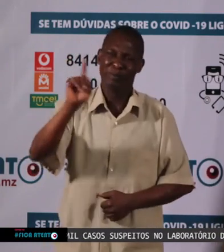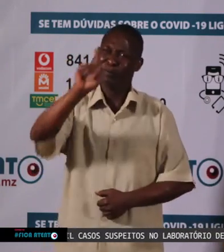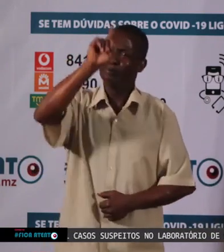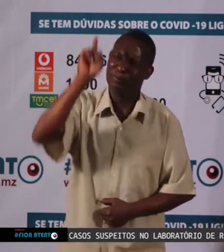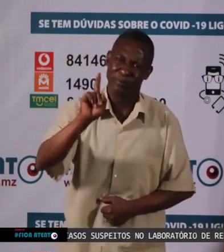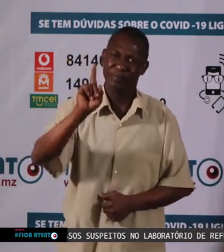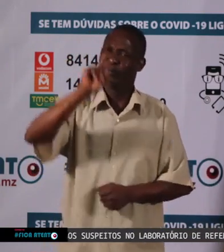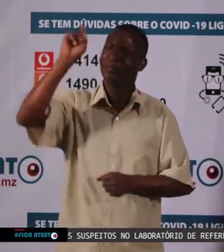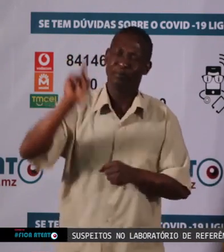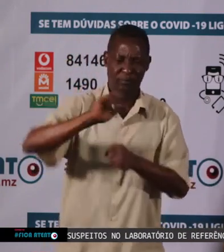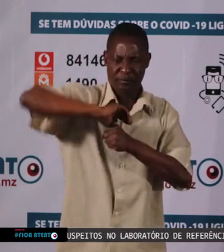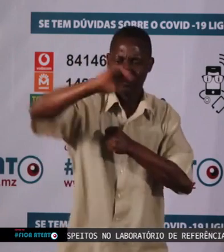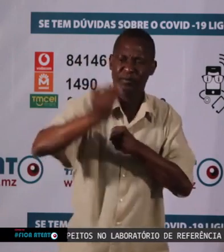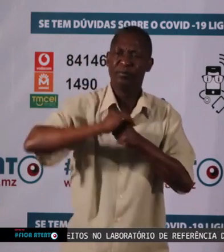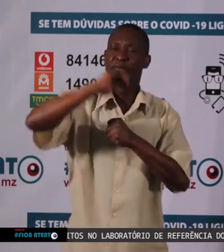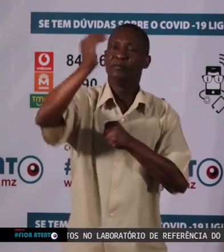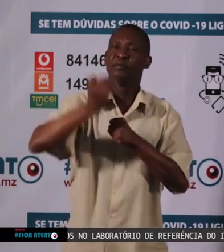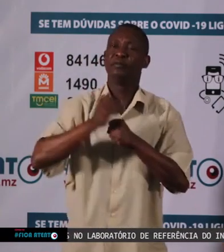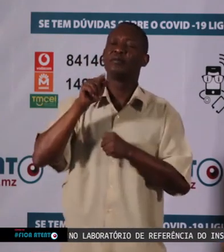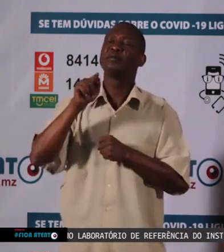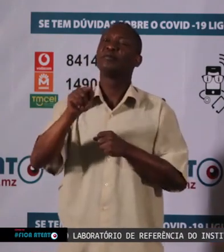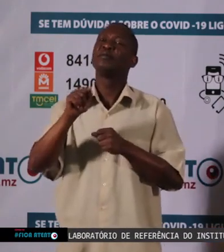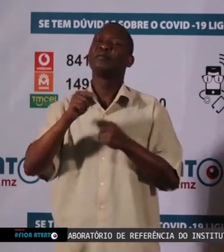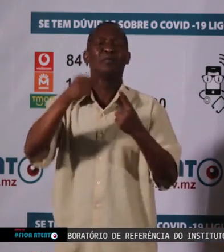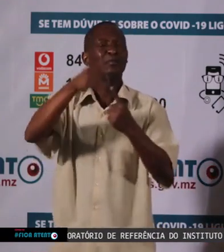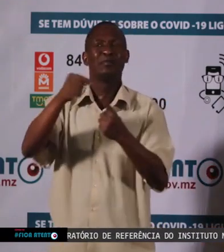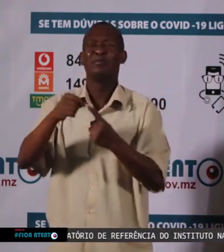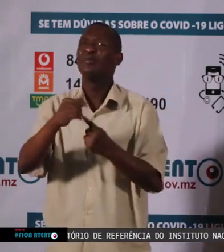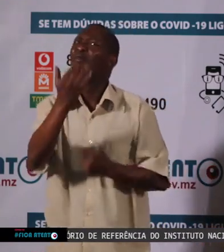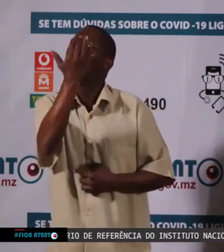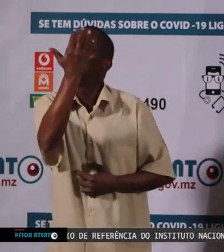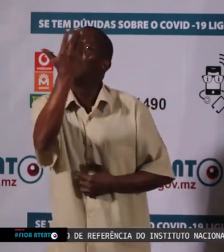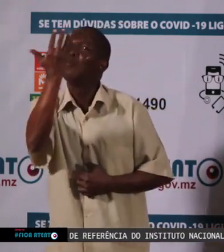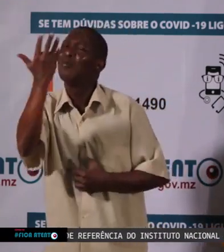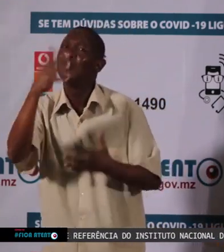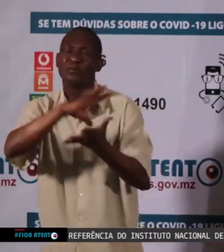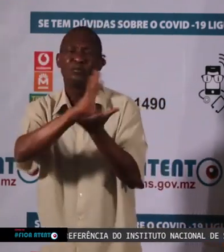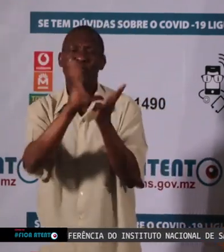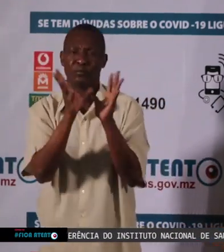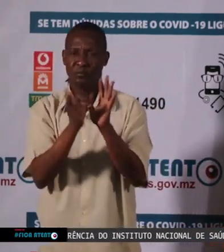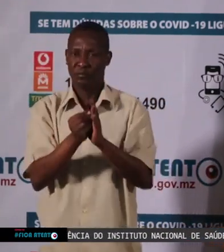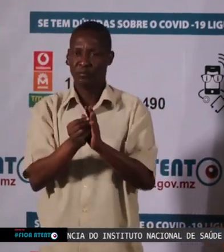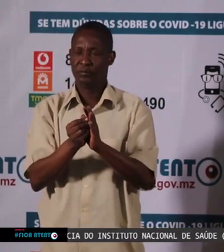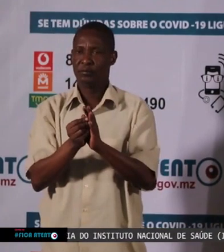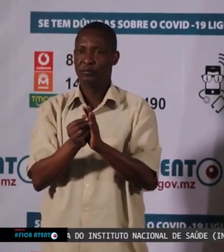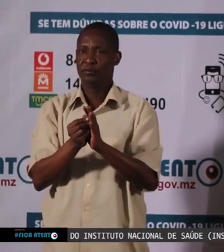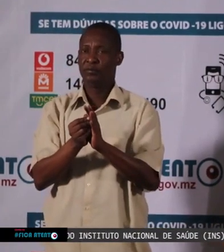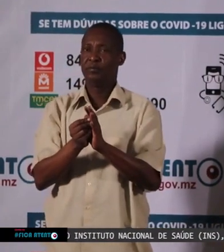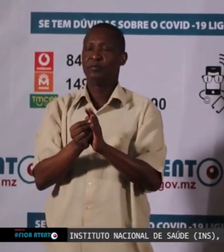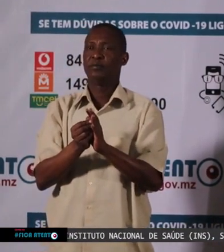pergunta sobre custos dos doentes que nós temos. E nós prometemos